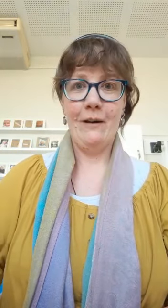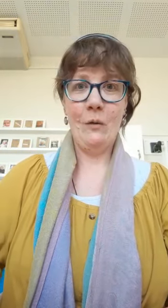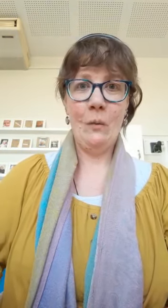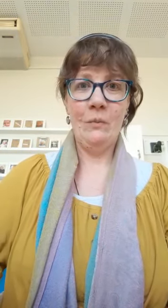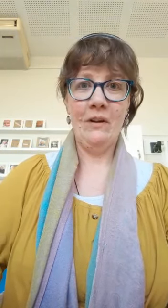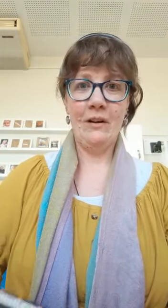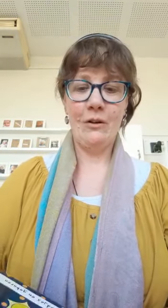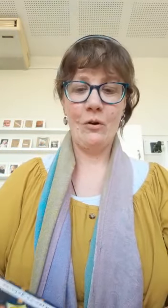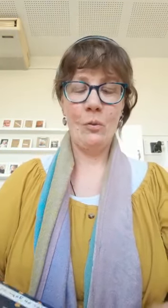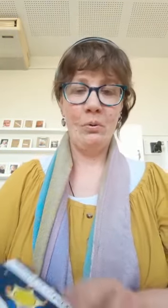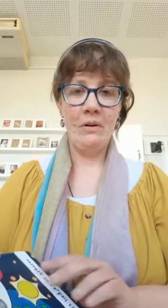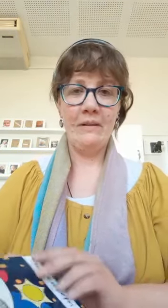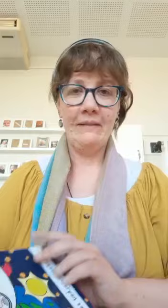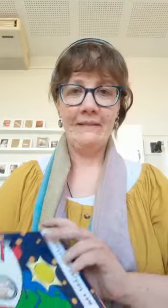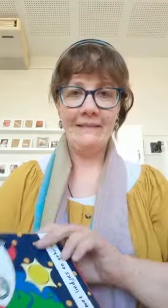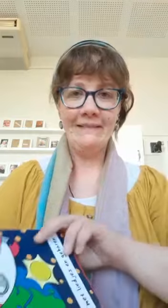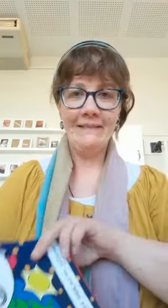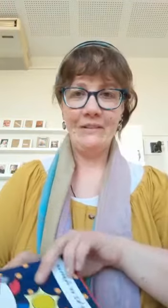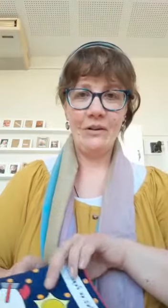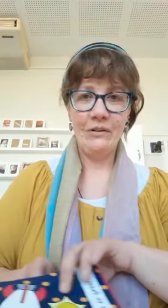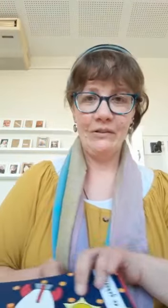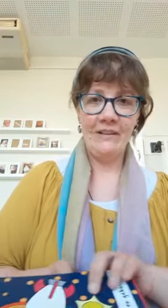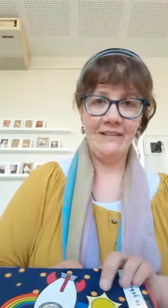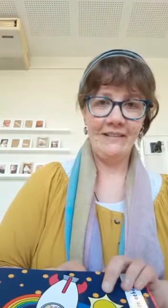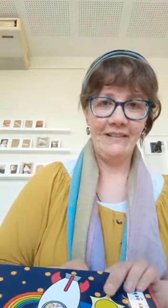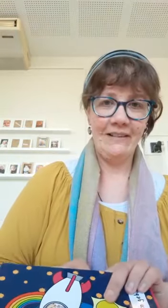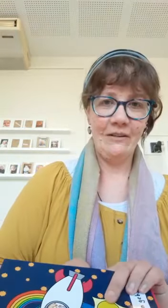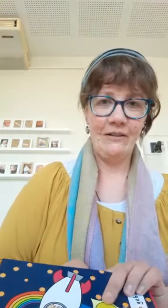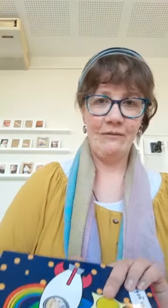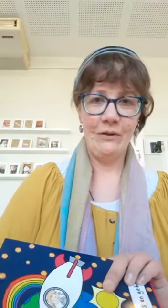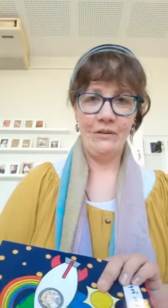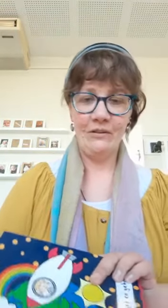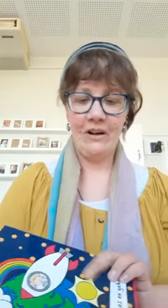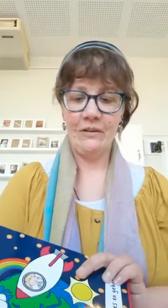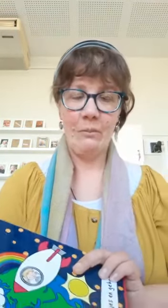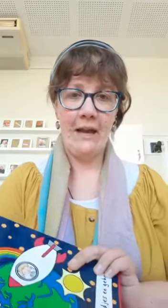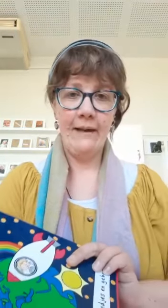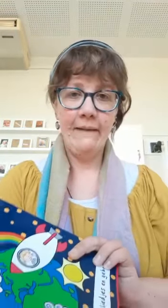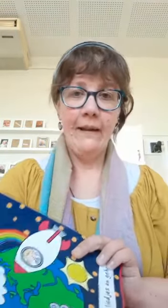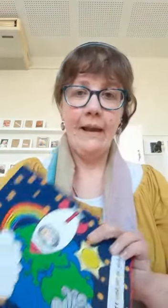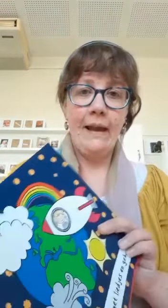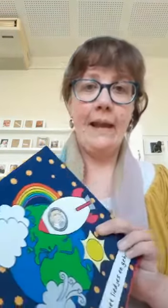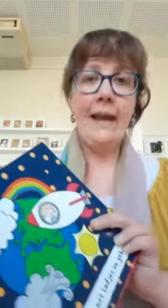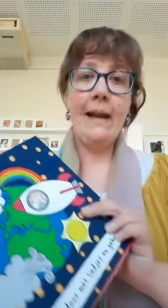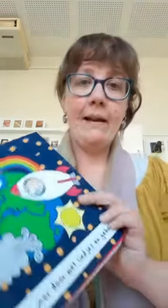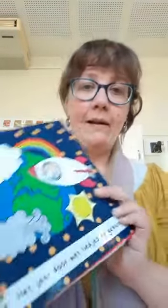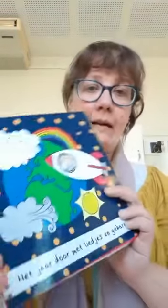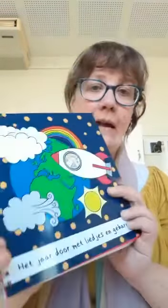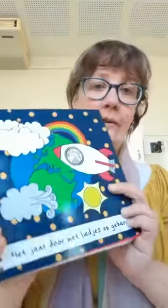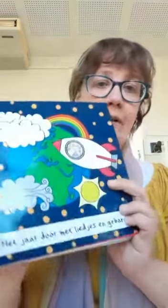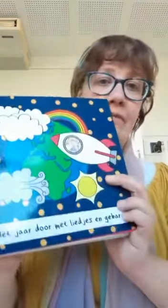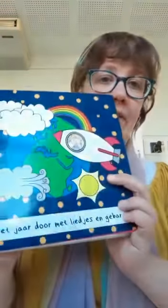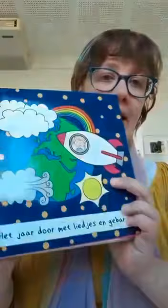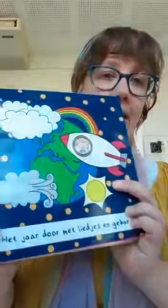op de groep. Zoals jullie zien, zien jullie foto's achter mij. Ik ga jullie vandaag